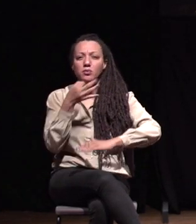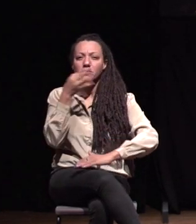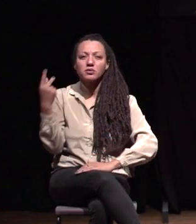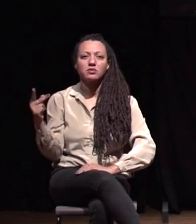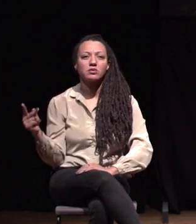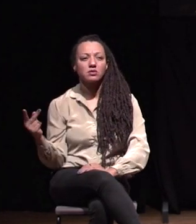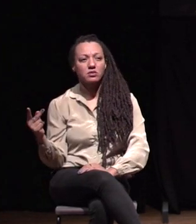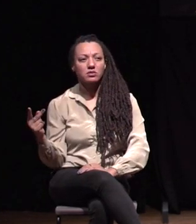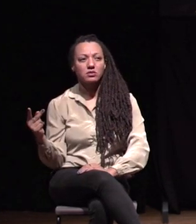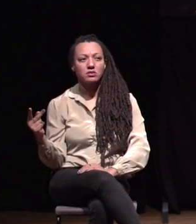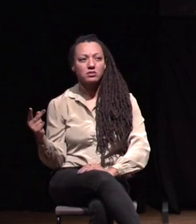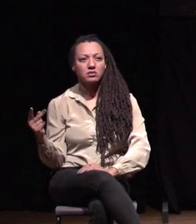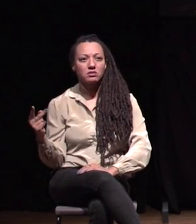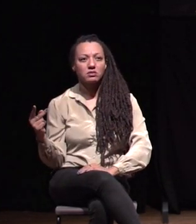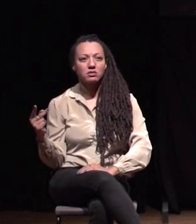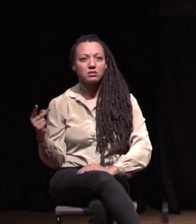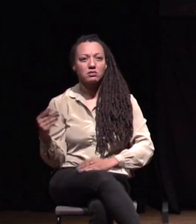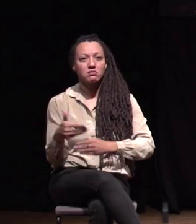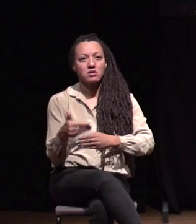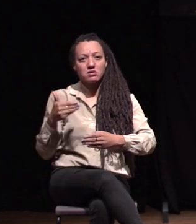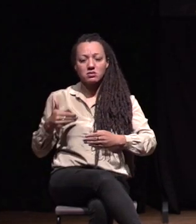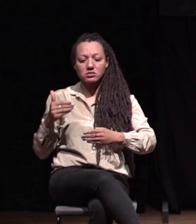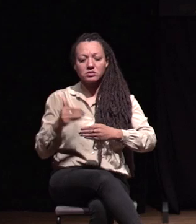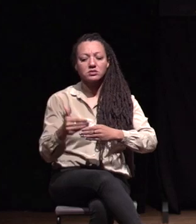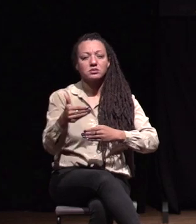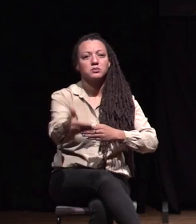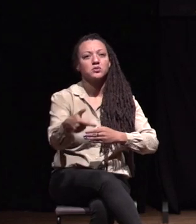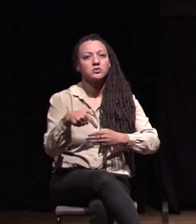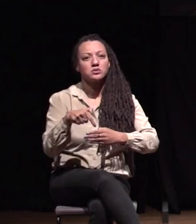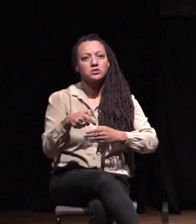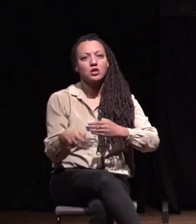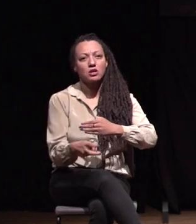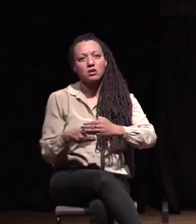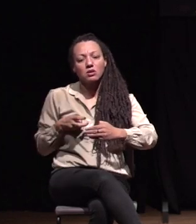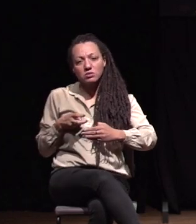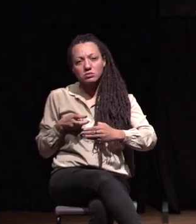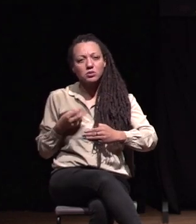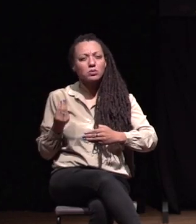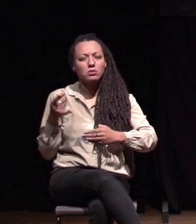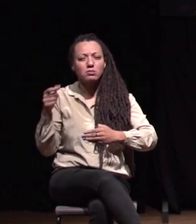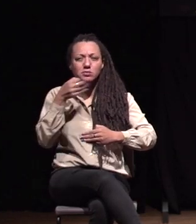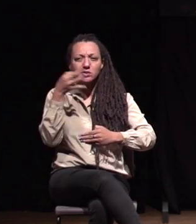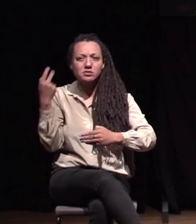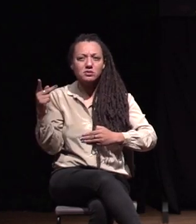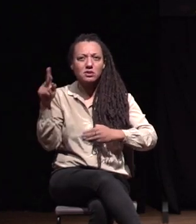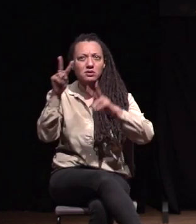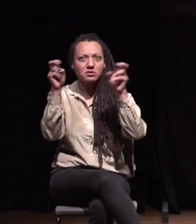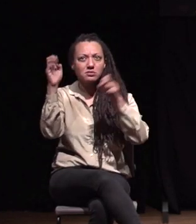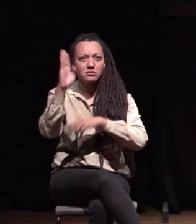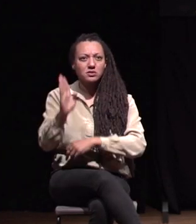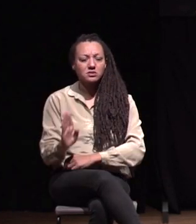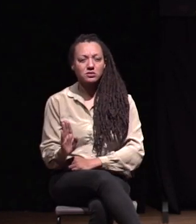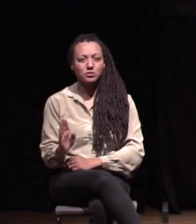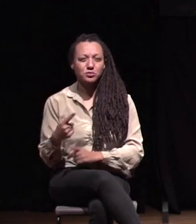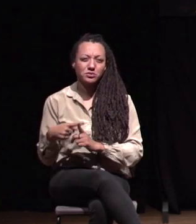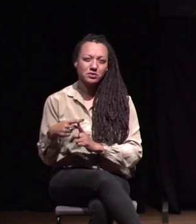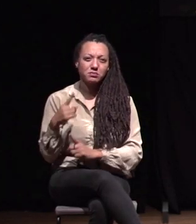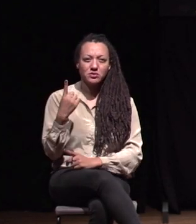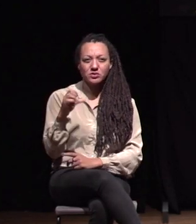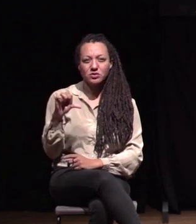entendia o Brasil, e mesmo os anos finais dela, né, assim, os anos 80,